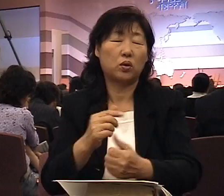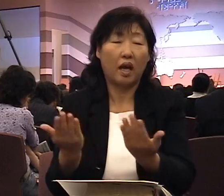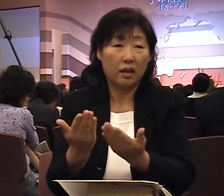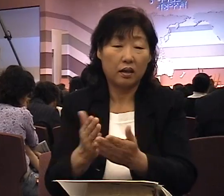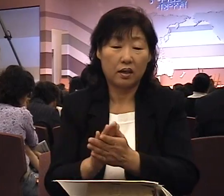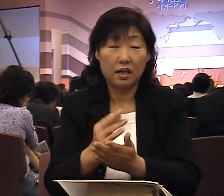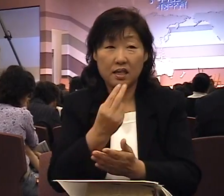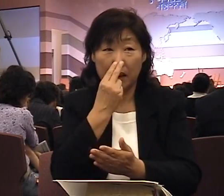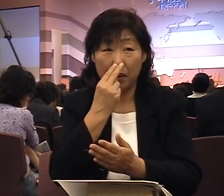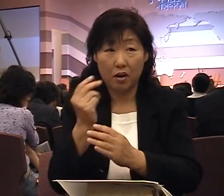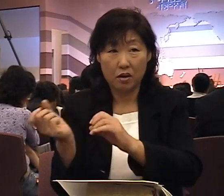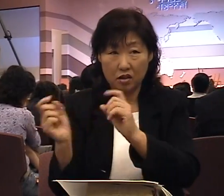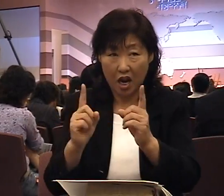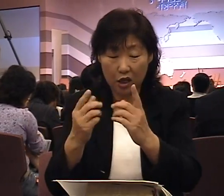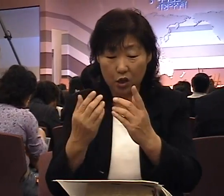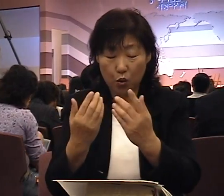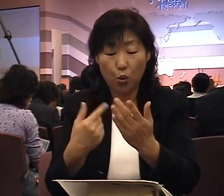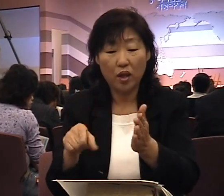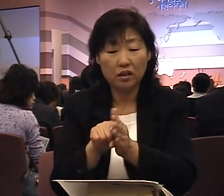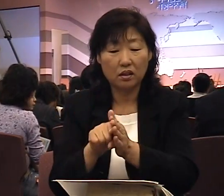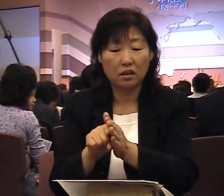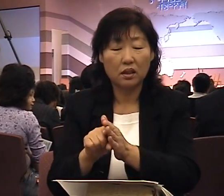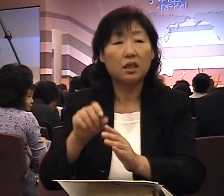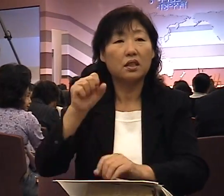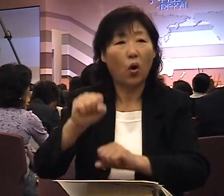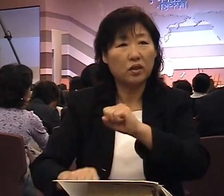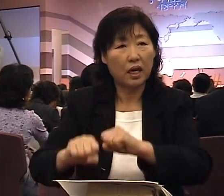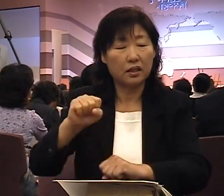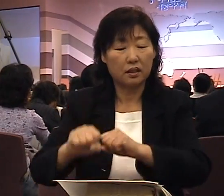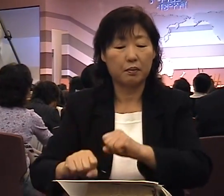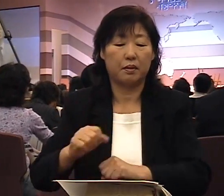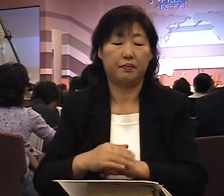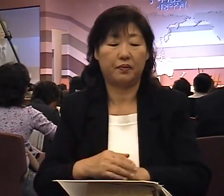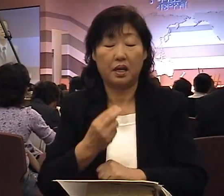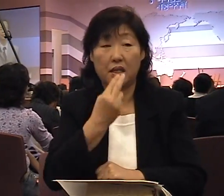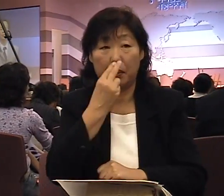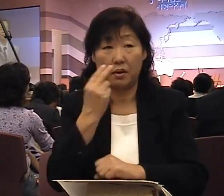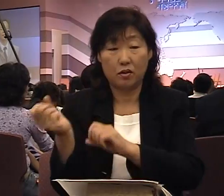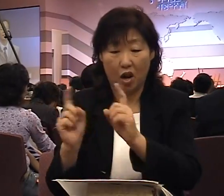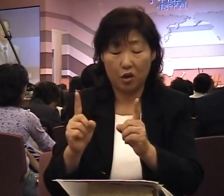생명을 살리시려고 역사하시는 하나님이세요. 생명을 살리시고.